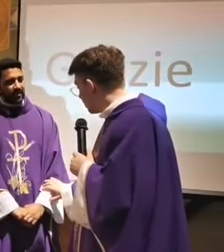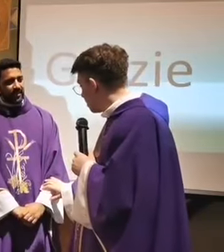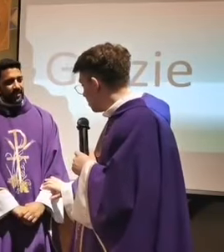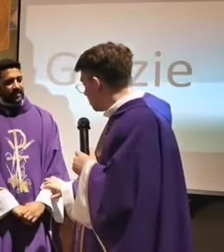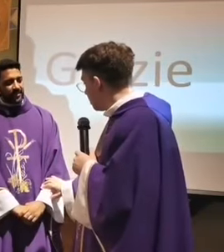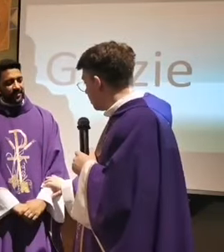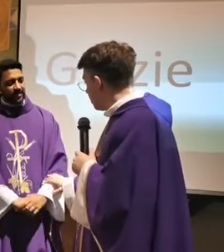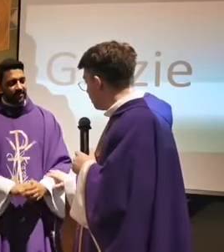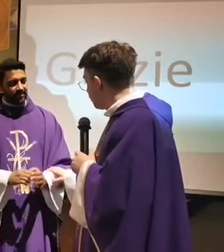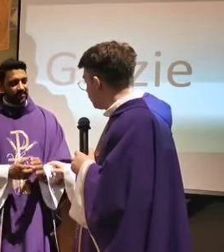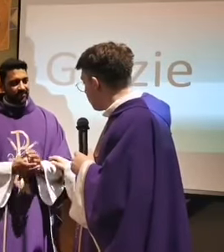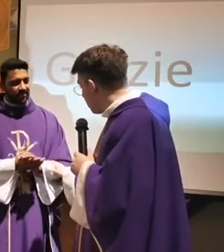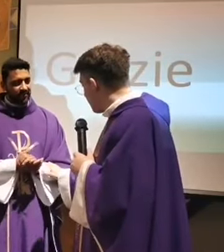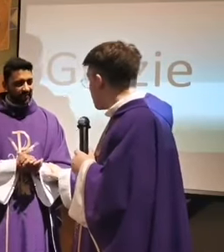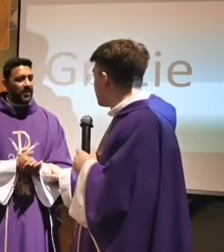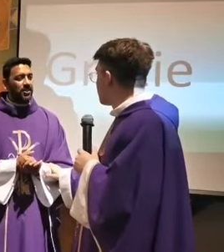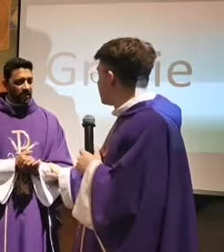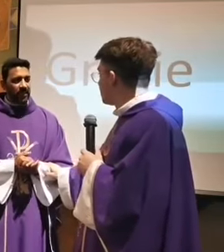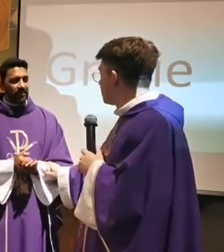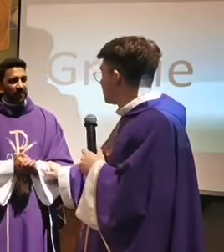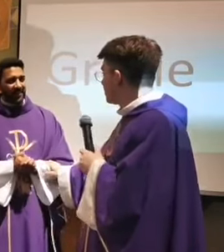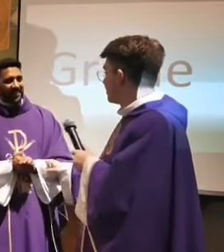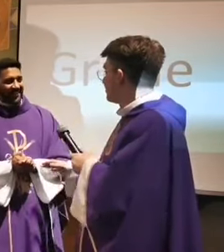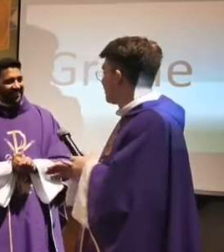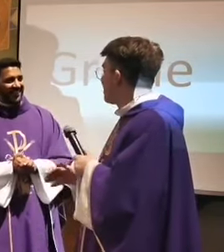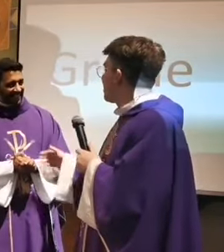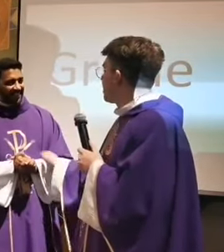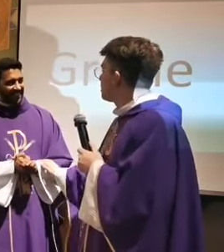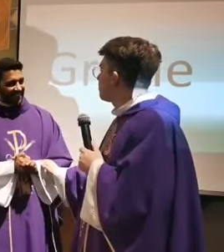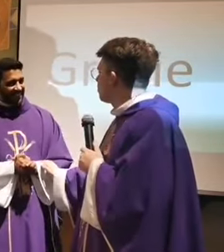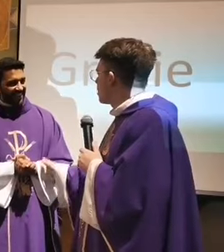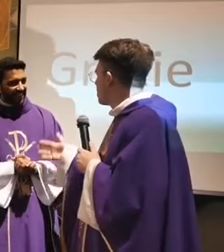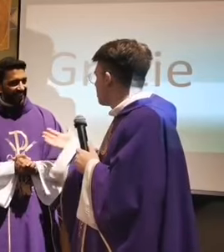tu tupologia.